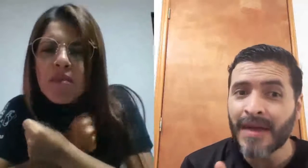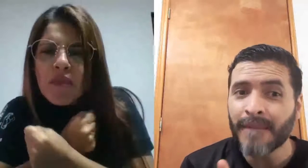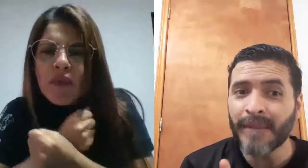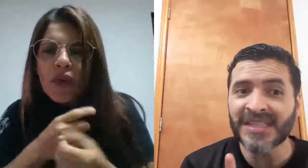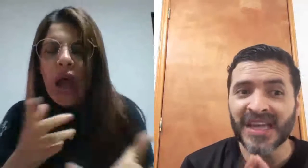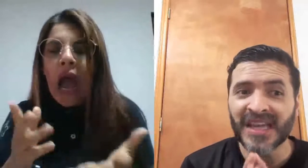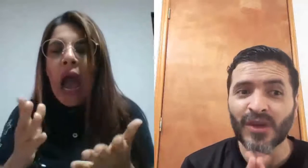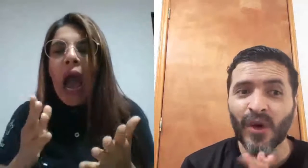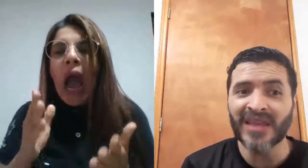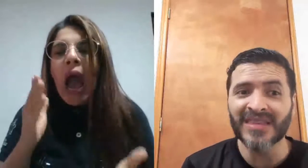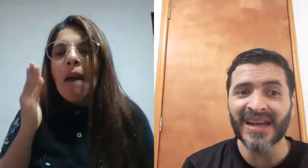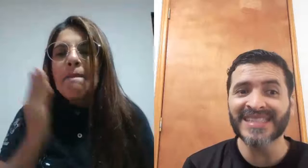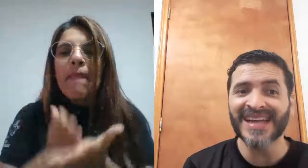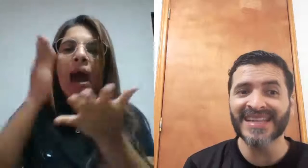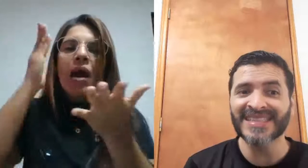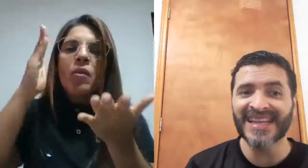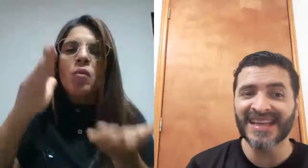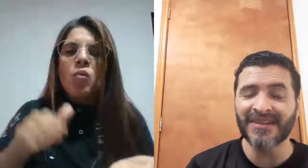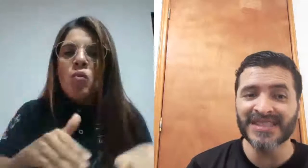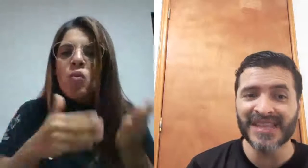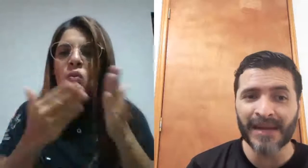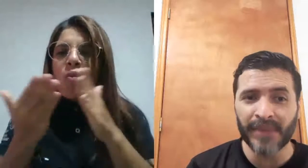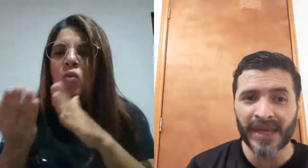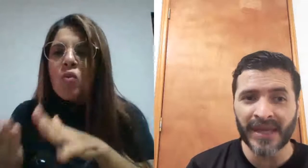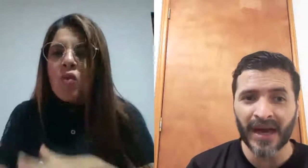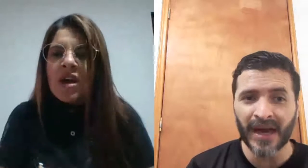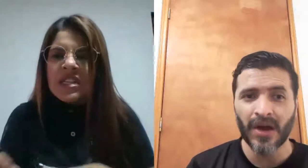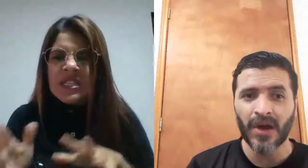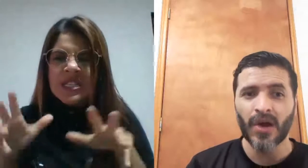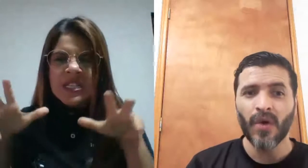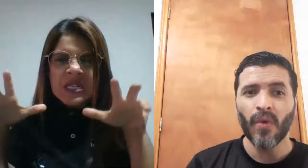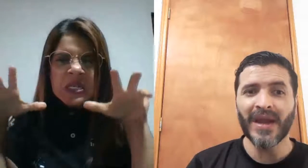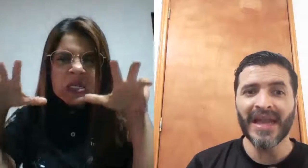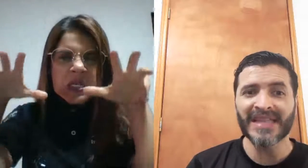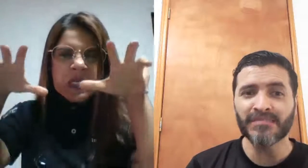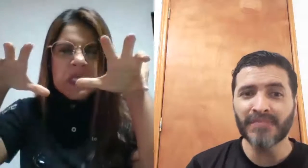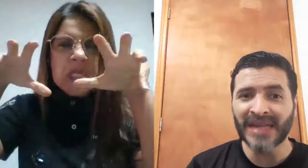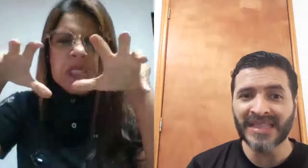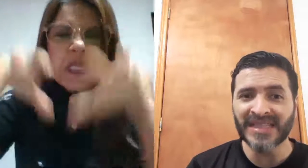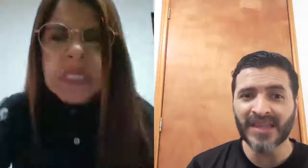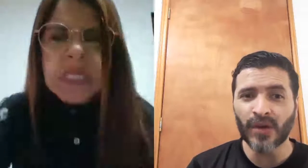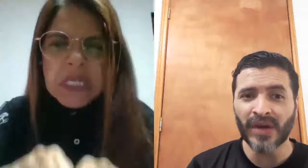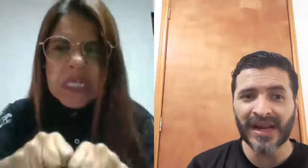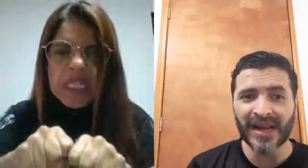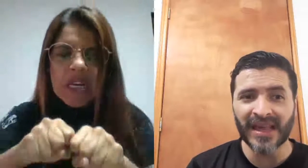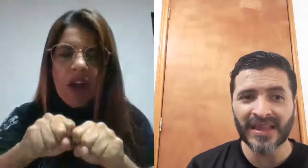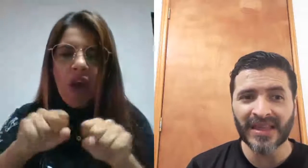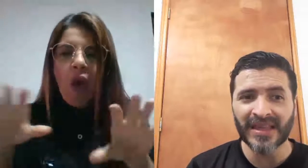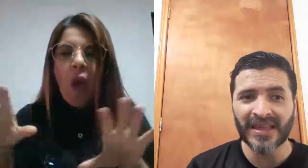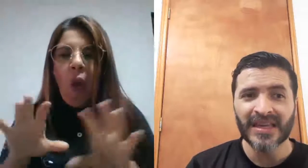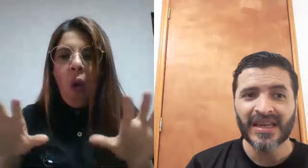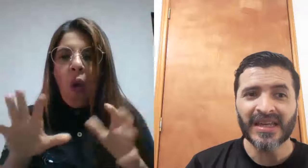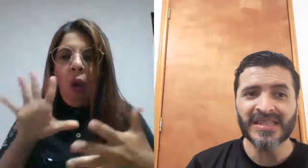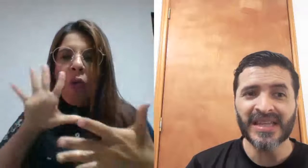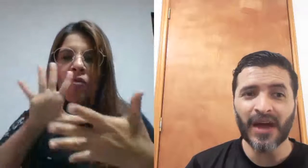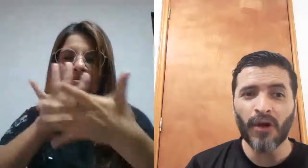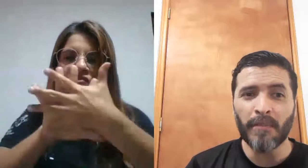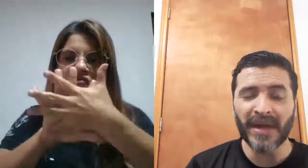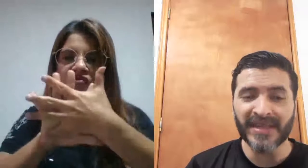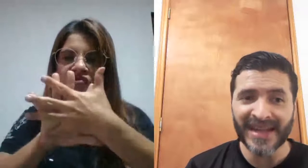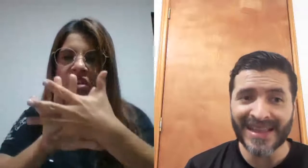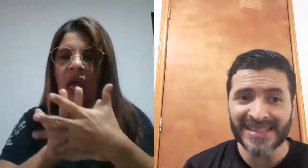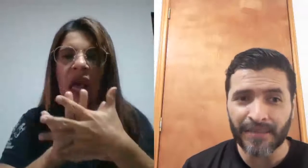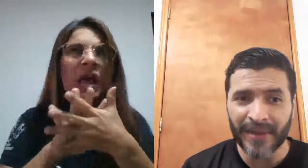muerte, pereciendo entre las garras de las aves de rapiña o en las mallas de una red. Y si